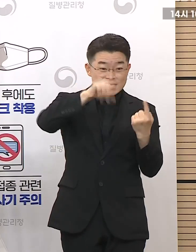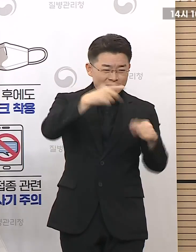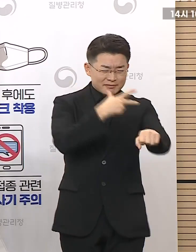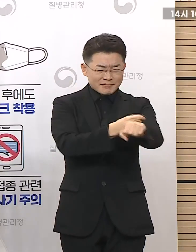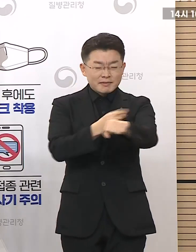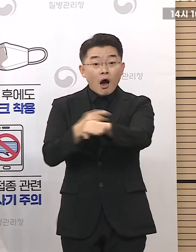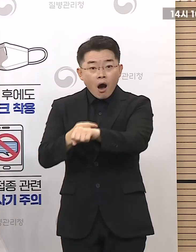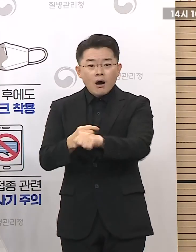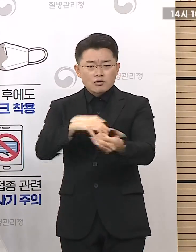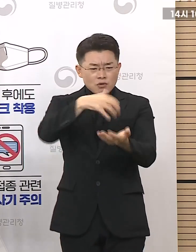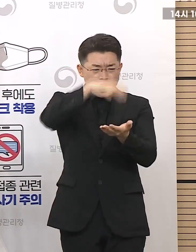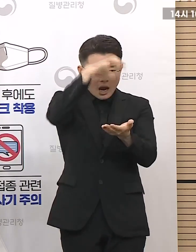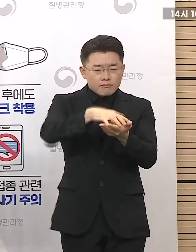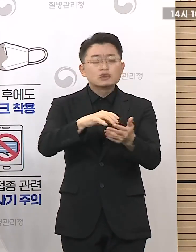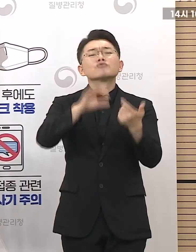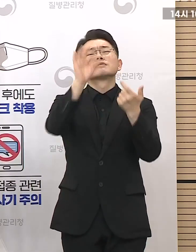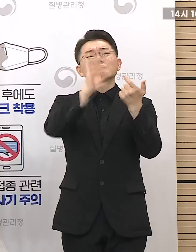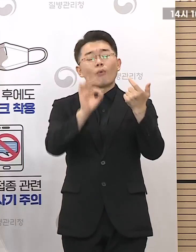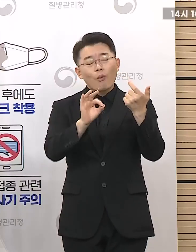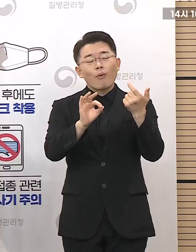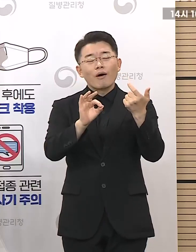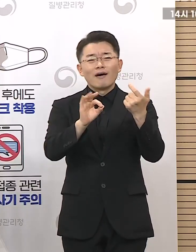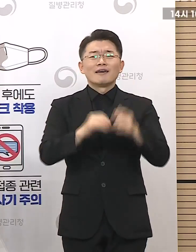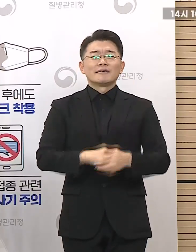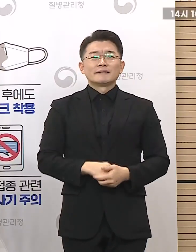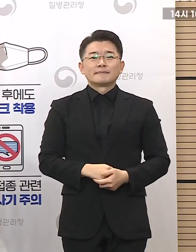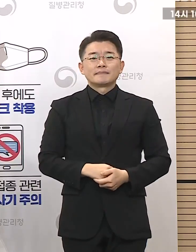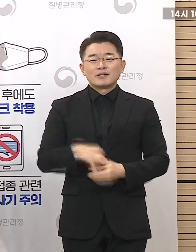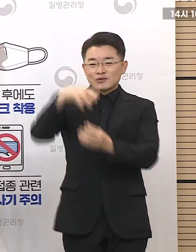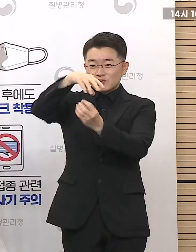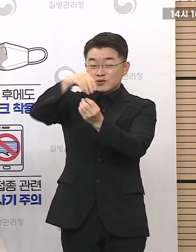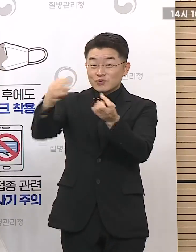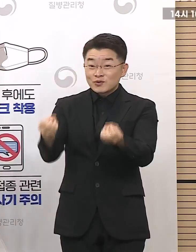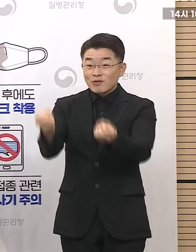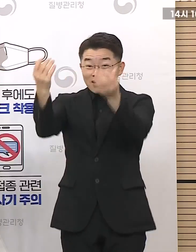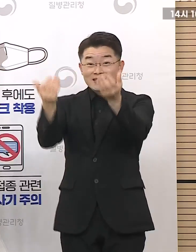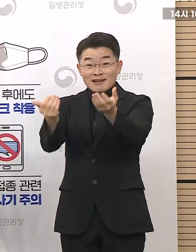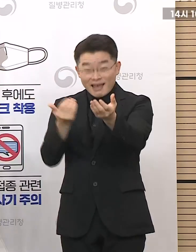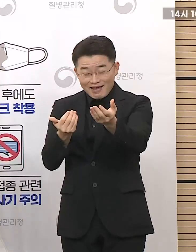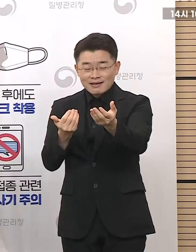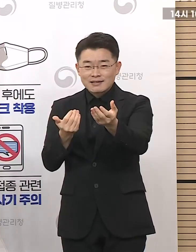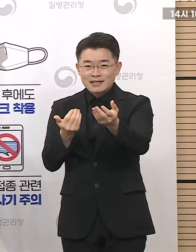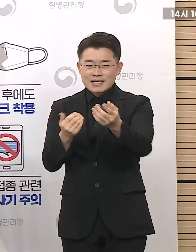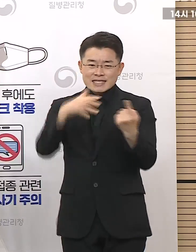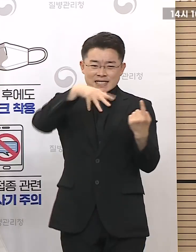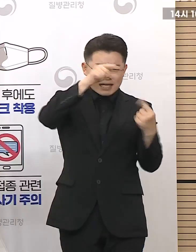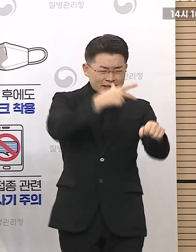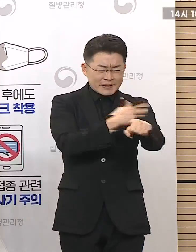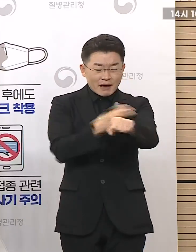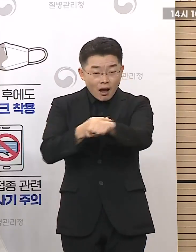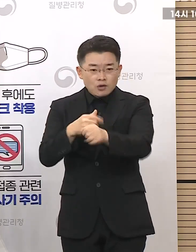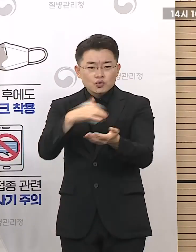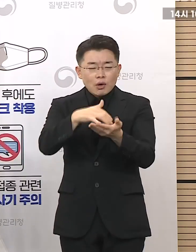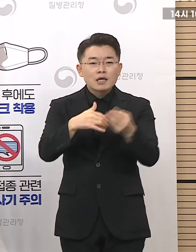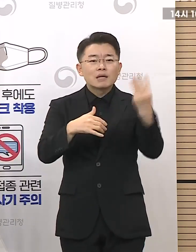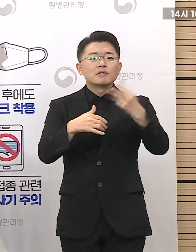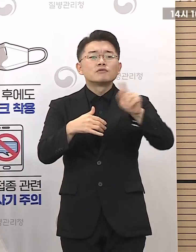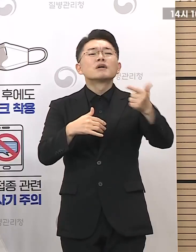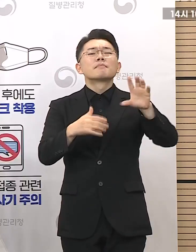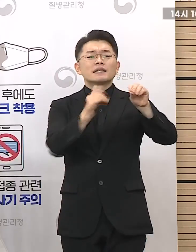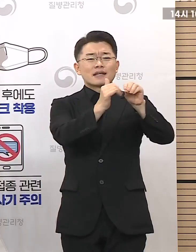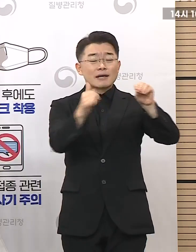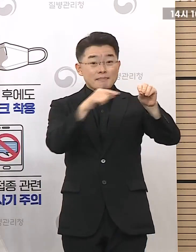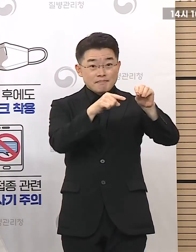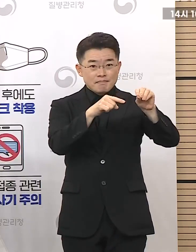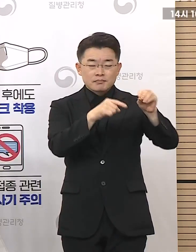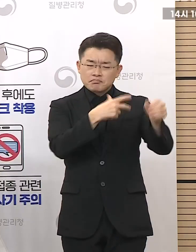60%가 1차 접종을 완료하였습니다. 이로써 추석 전까지 1차 접종 3,600만 명이라는